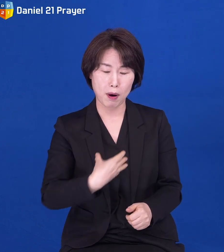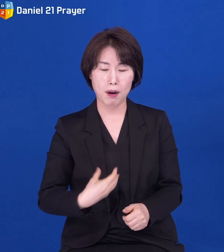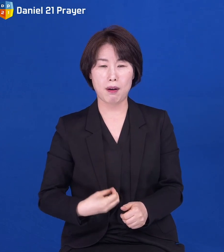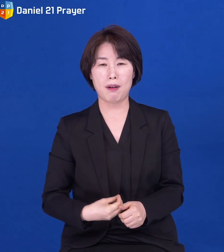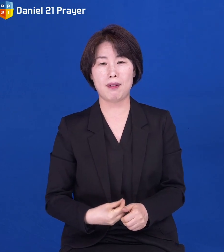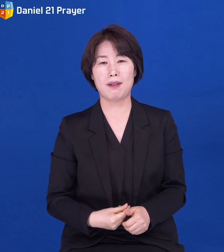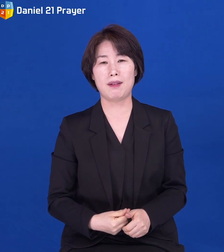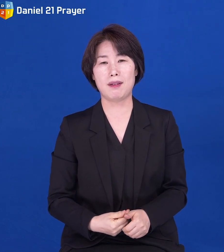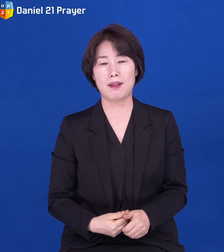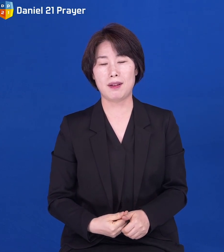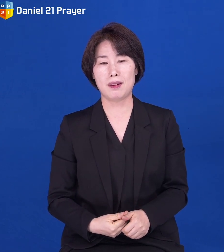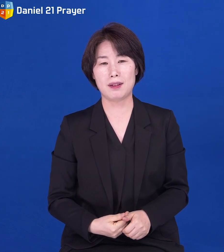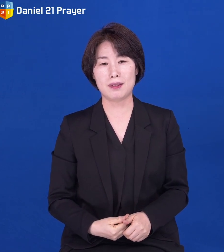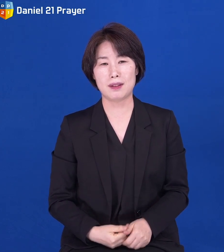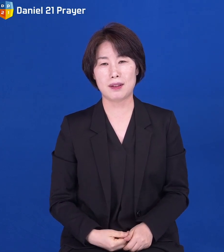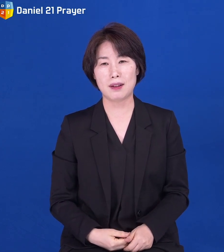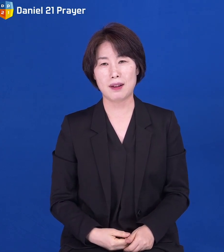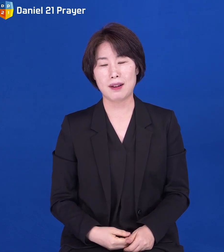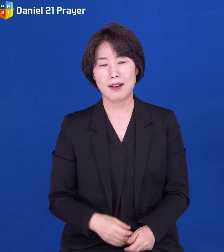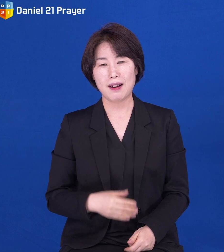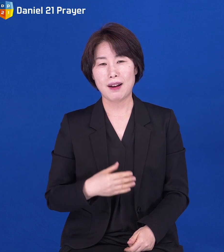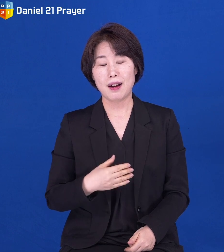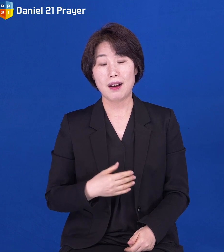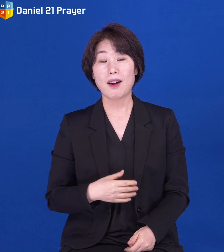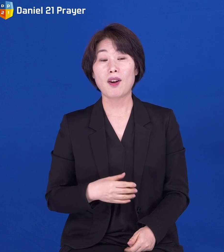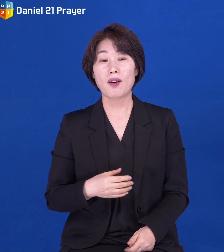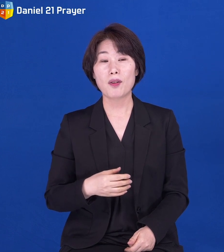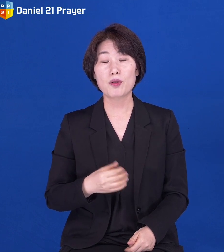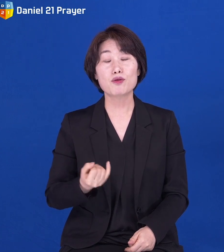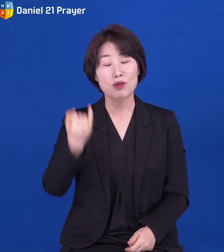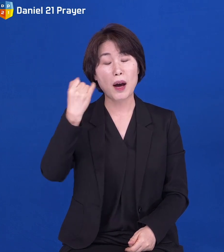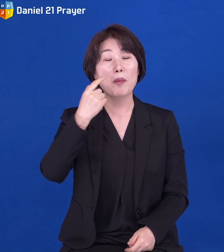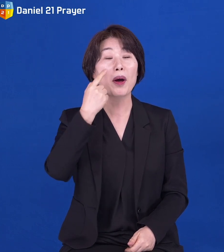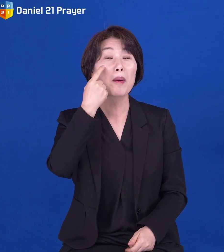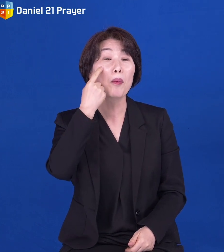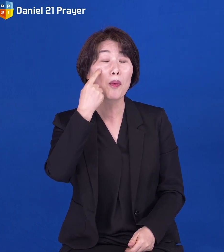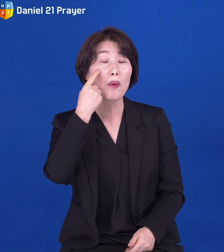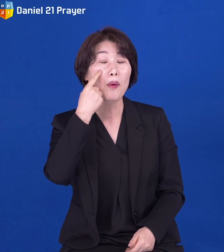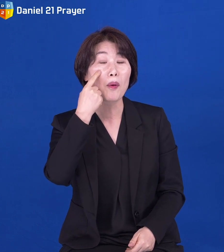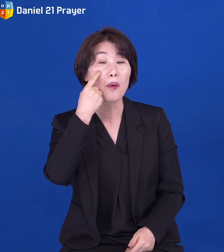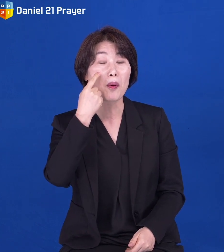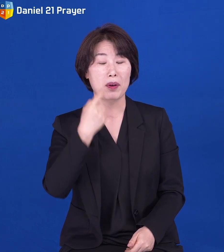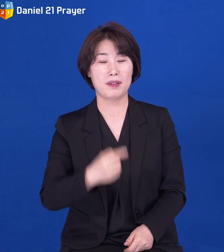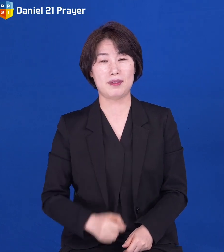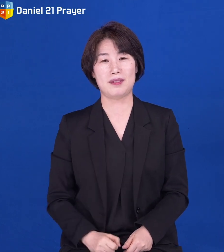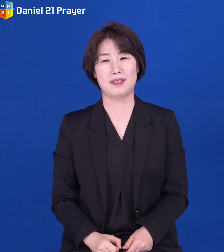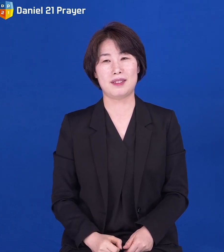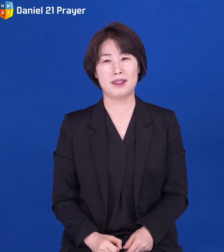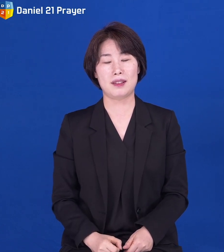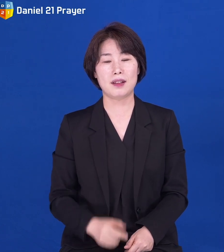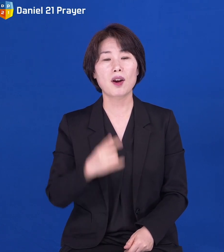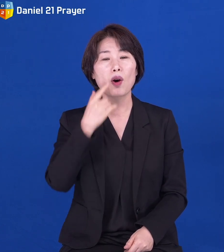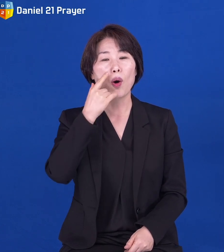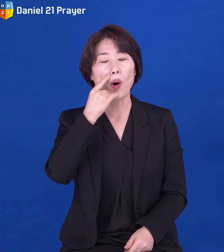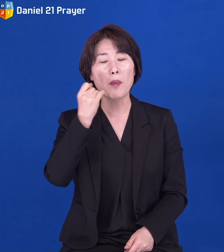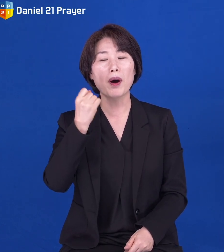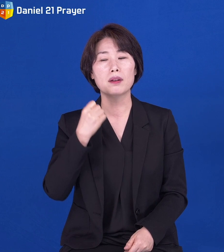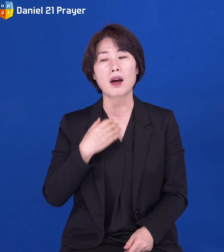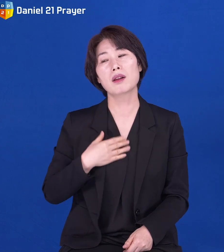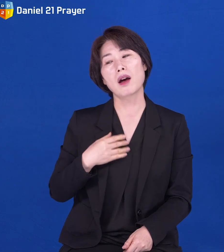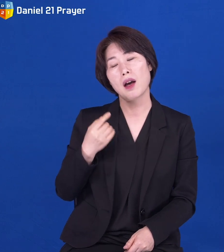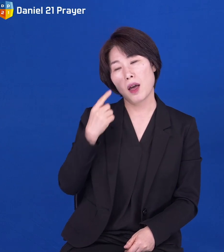어딨냐면서 나한테 너무 자존심 상하는 얘기를 하면서 얘기를 하는 거예요. 그래 한번 해볼까? 엄마한테 얘기했더니 엄마가